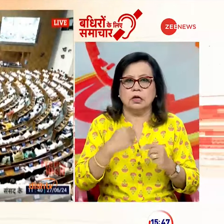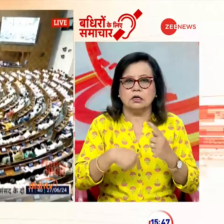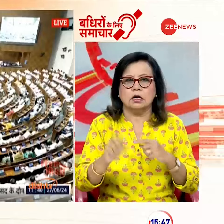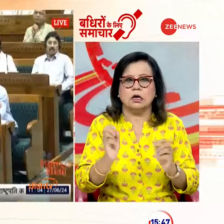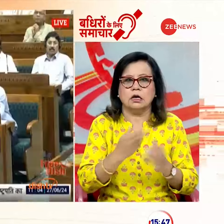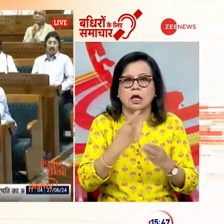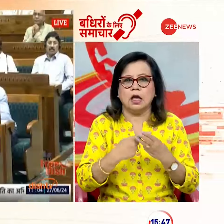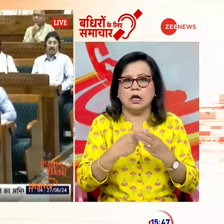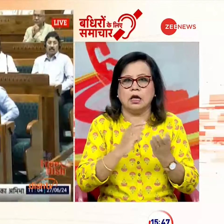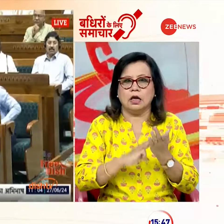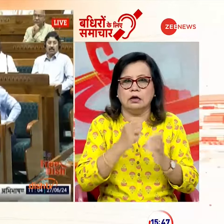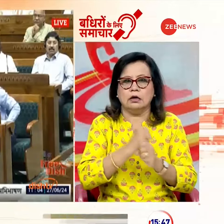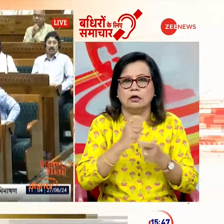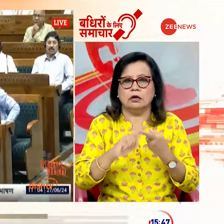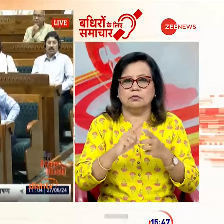में लगाई गई